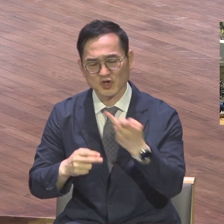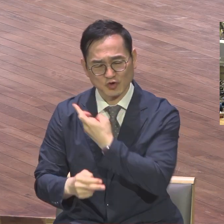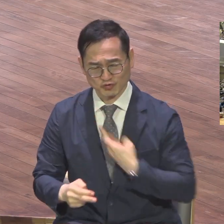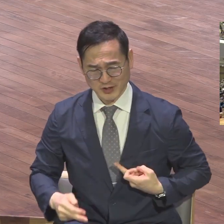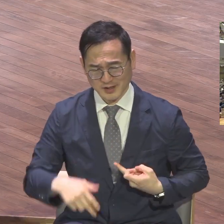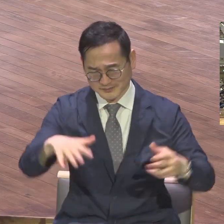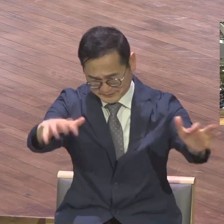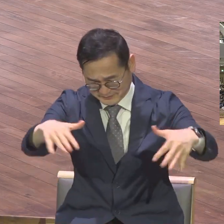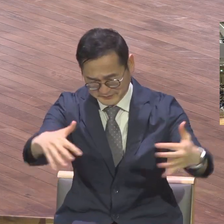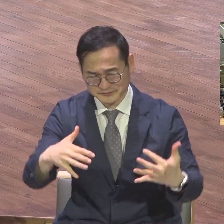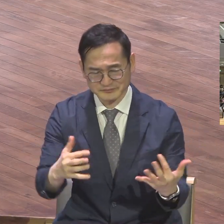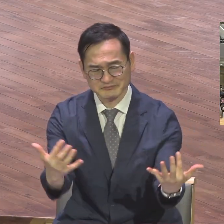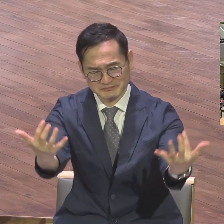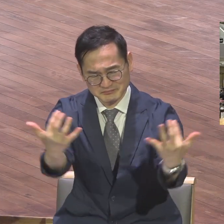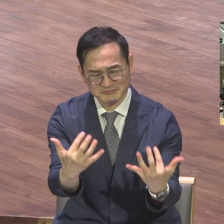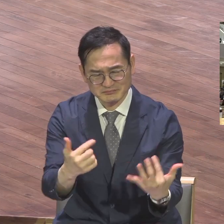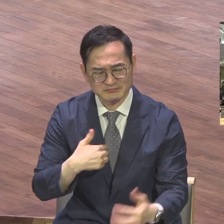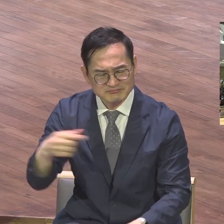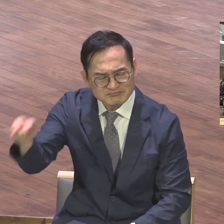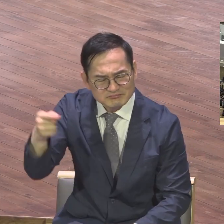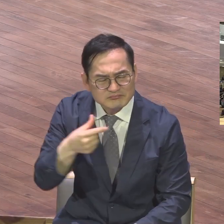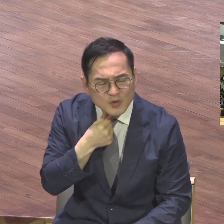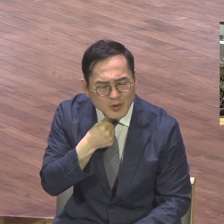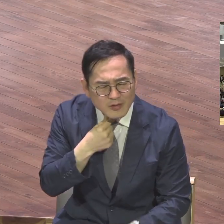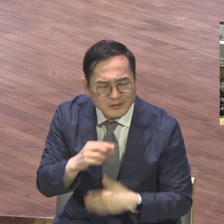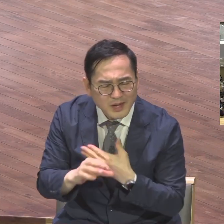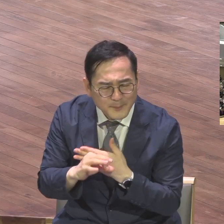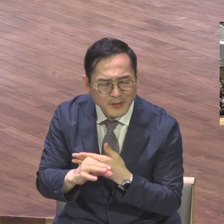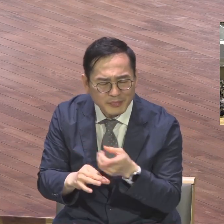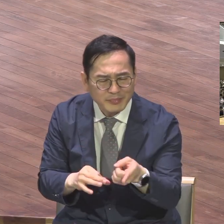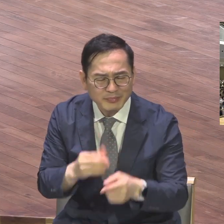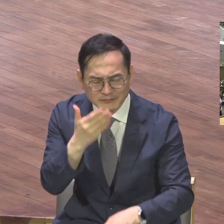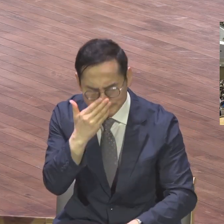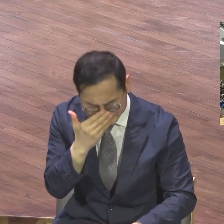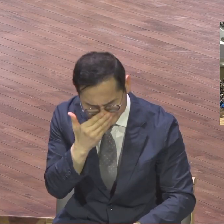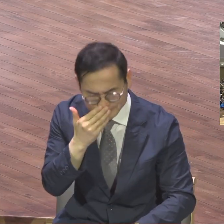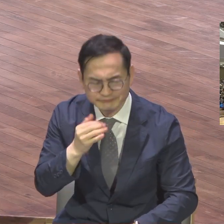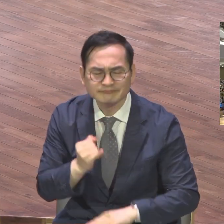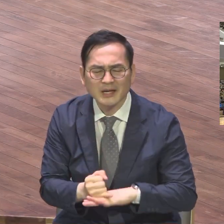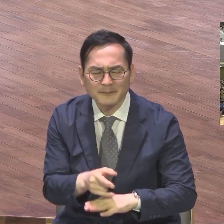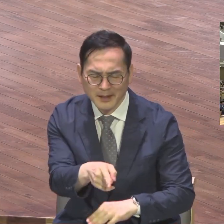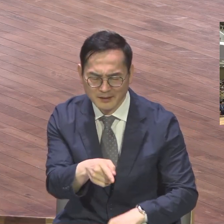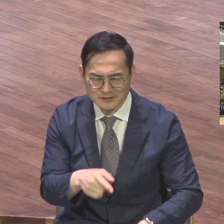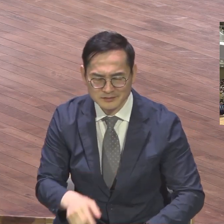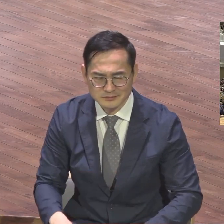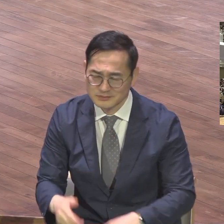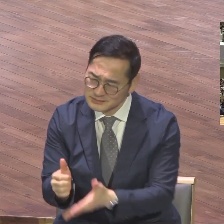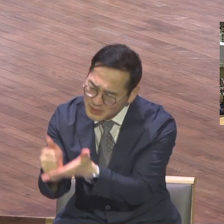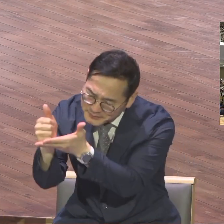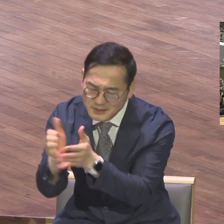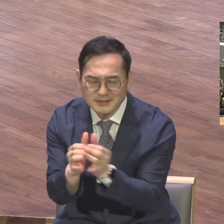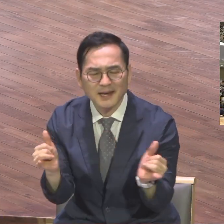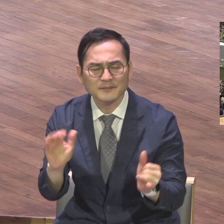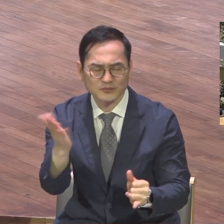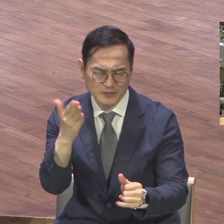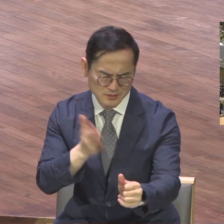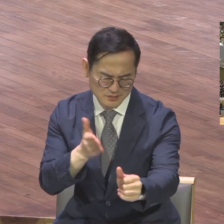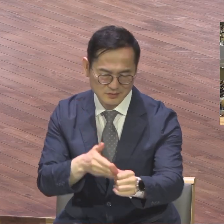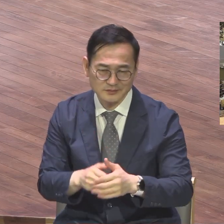이르시되 누구든지 첫째가 되고자 하면 무사람의 끝이 되며 무사람을 섬기는 자가 되어야 하리라